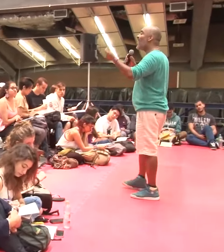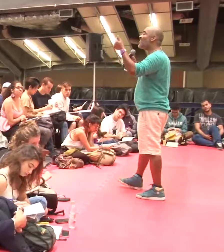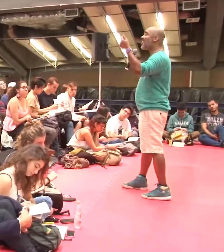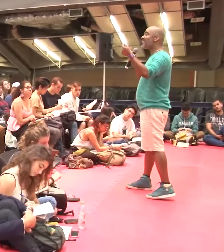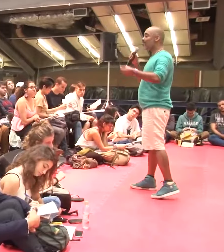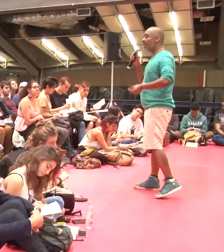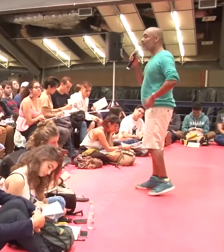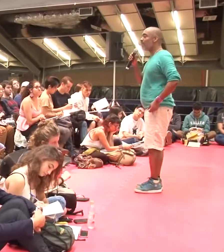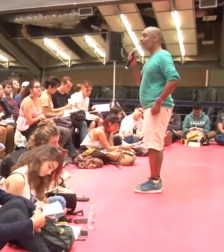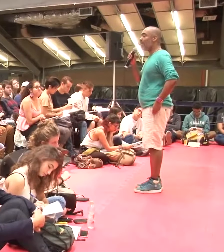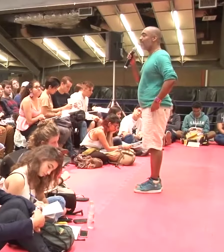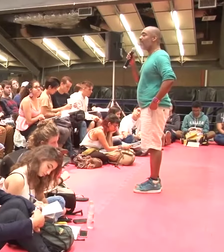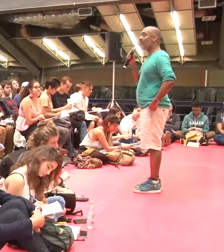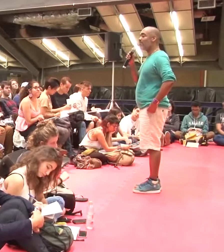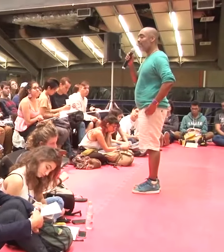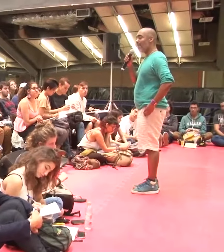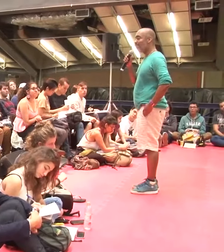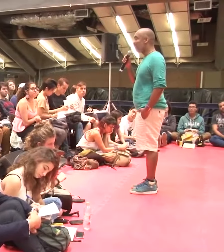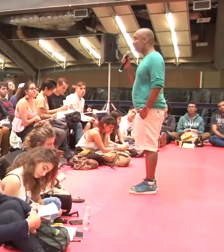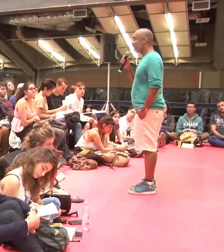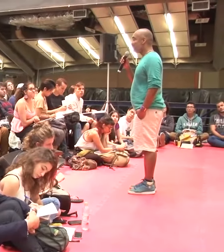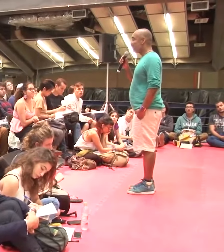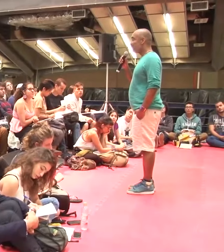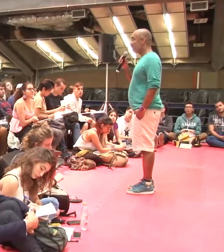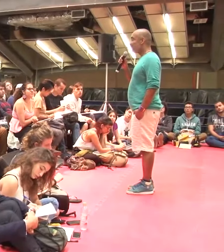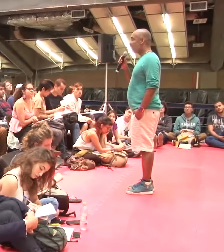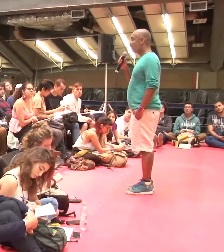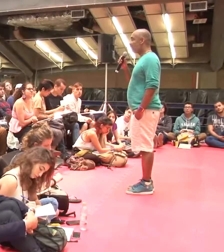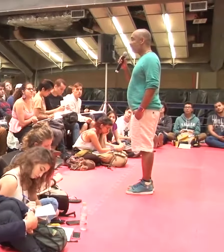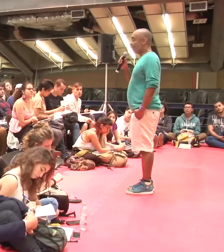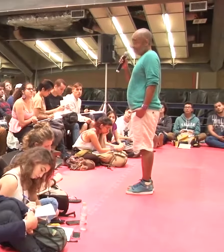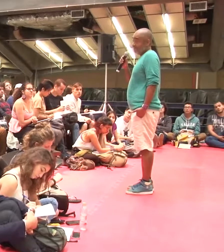como ressarcimento pela perda da mão de trabalho.